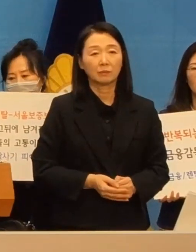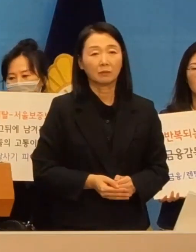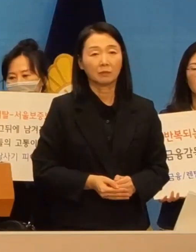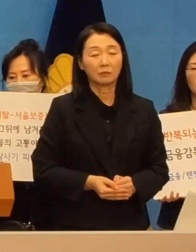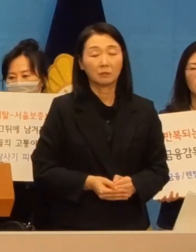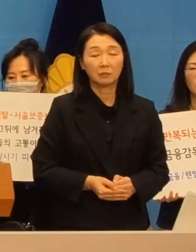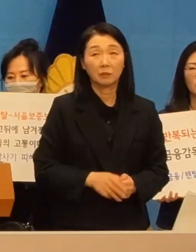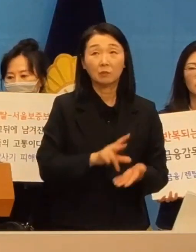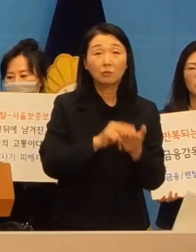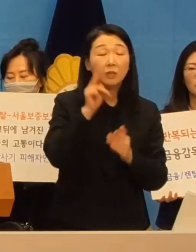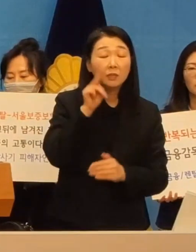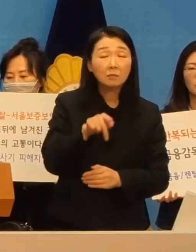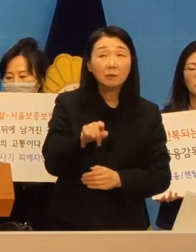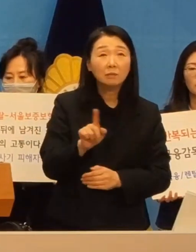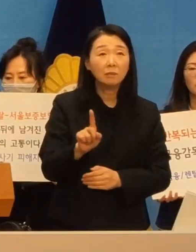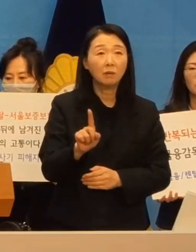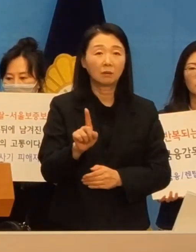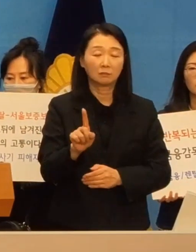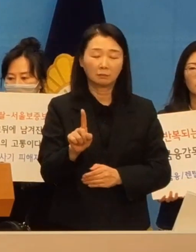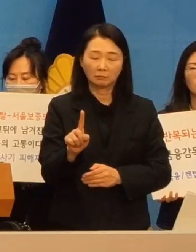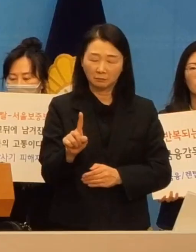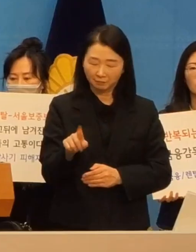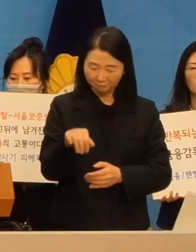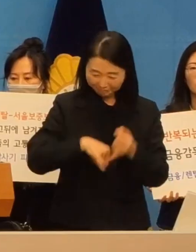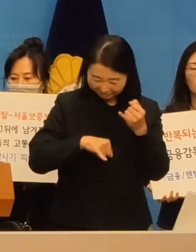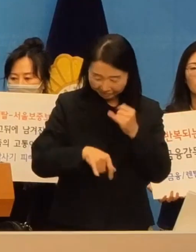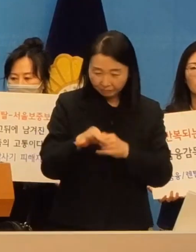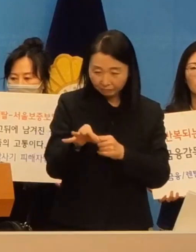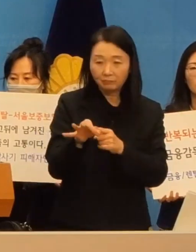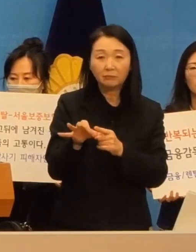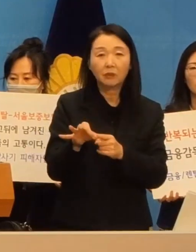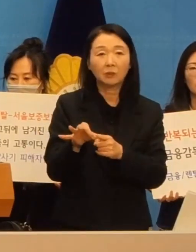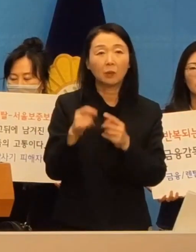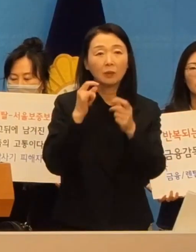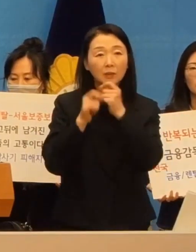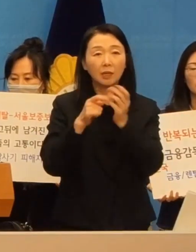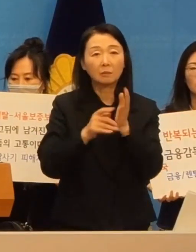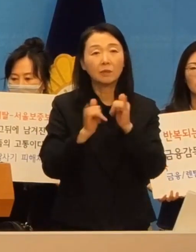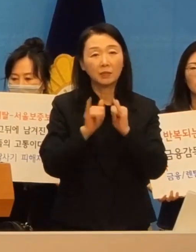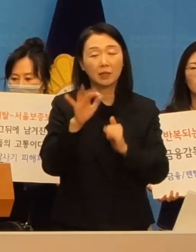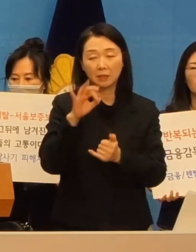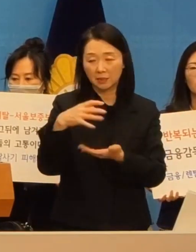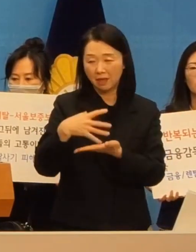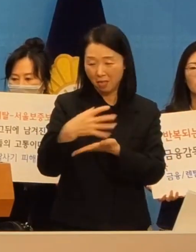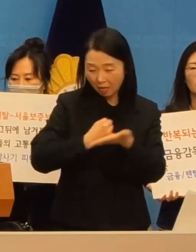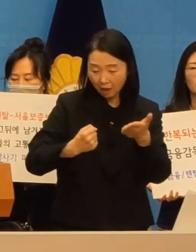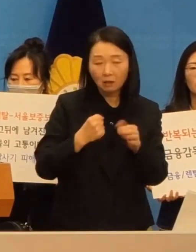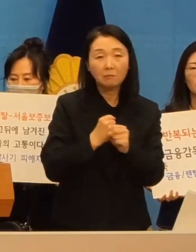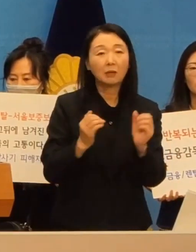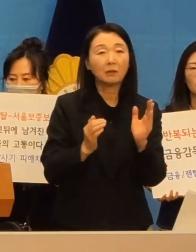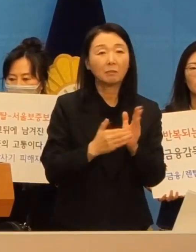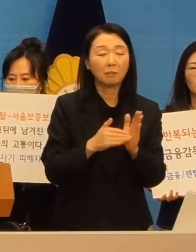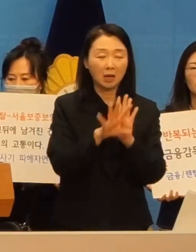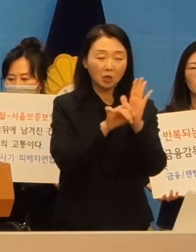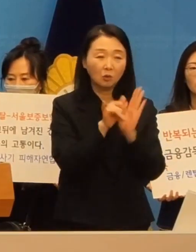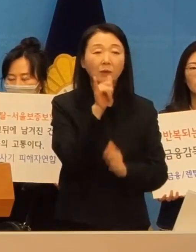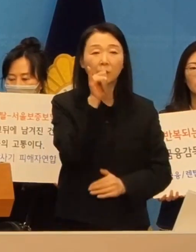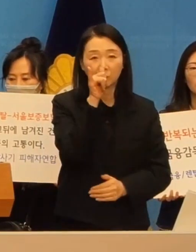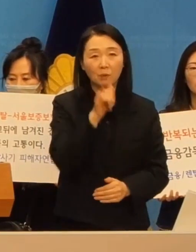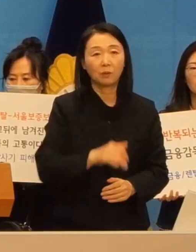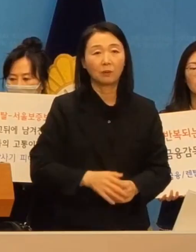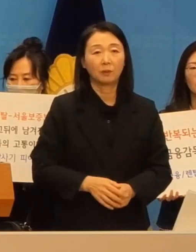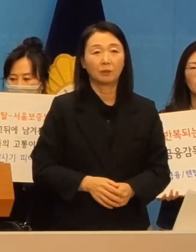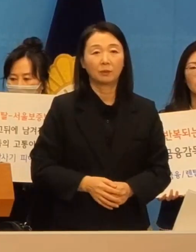심각한 것은 일부 금융사들이 미나 렌탈 채권을 근거로 사기 피해자들의 재산을 감유하고 경매까지 진행하고 있다는